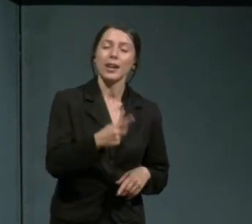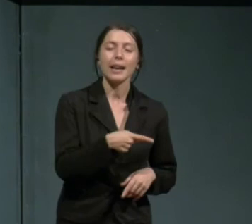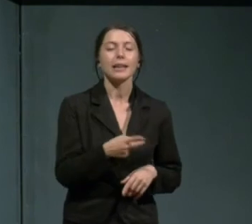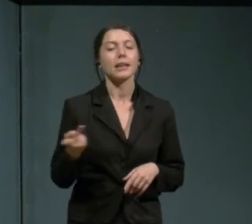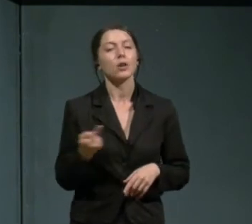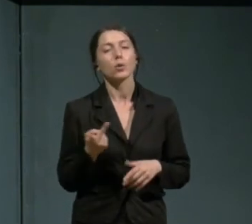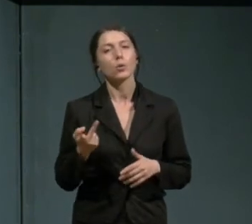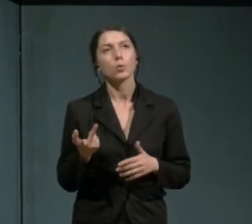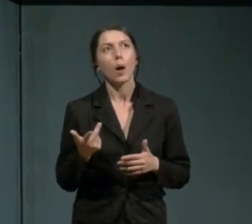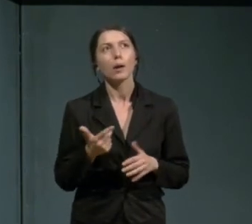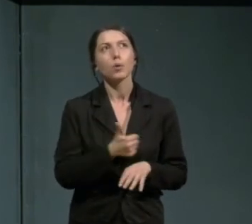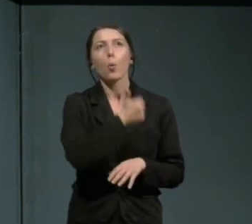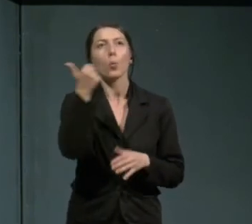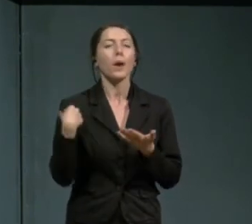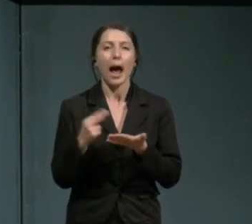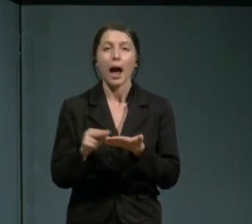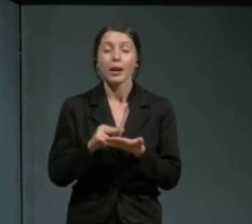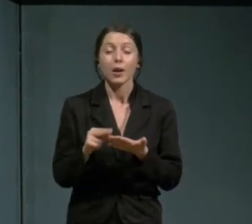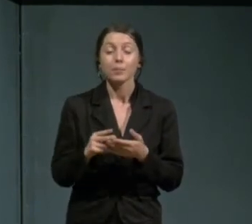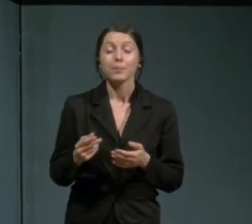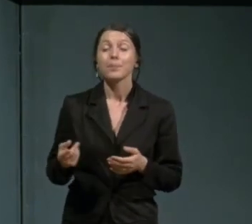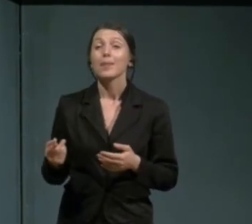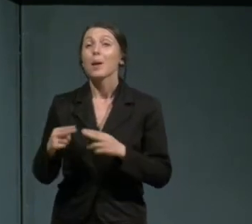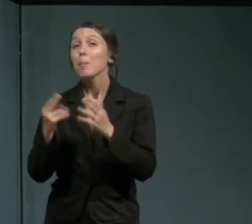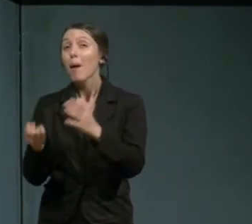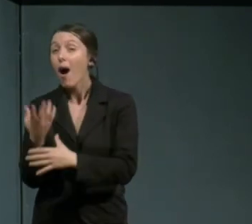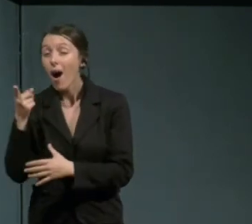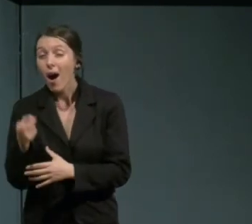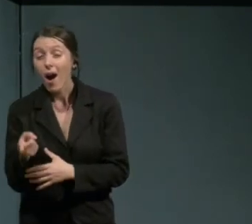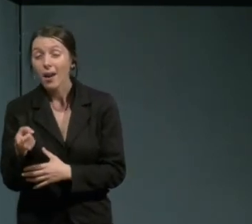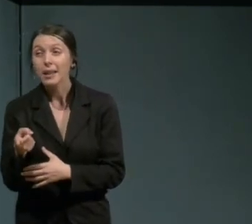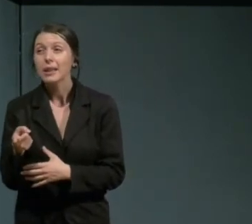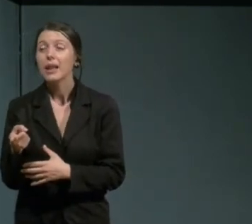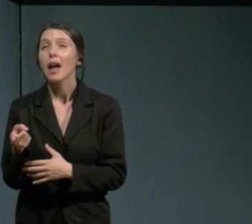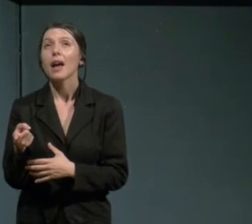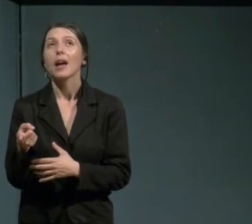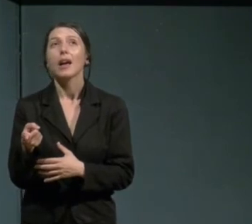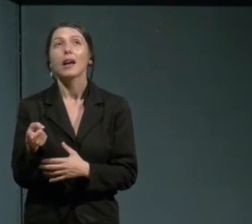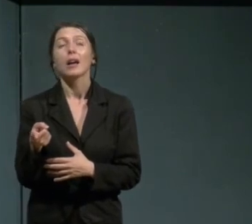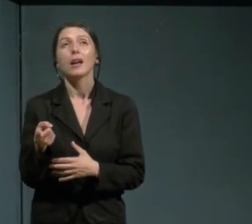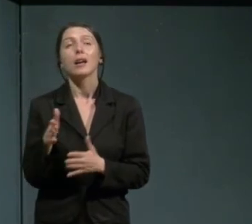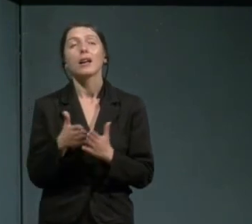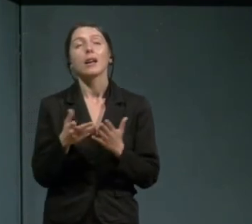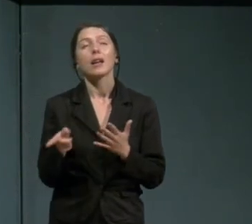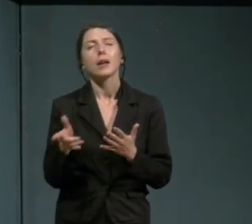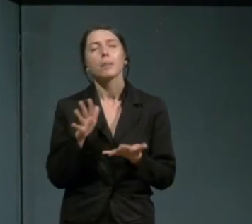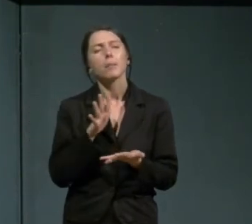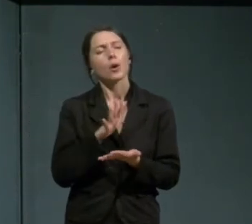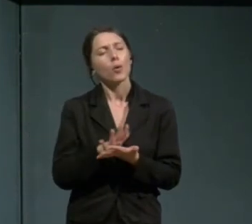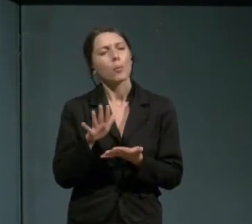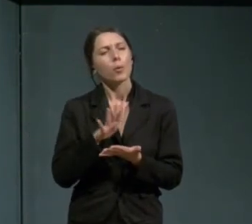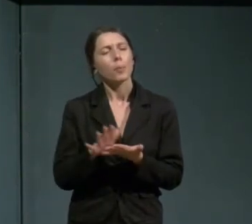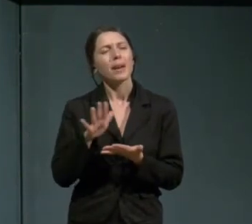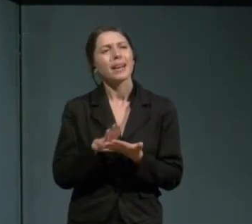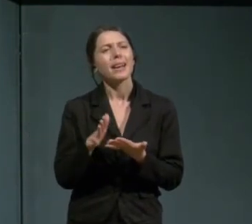due libri che ho scritto in un anno poi nascita di un ponte il libro che pubblicato in